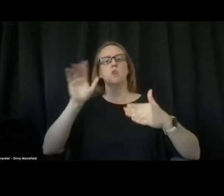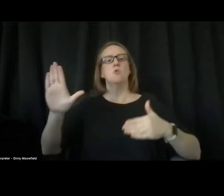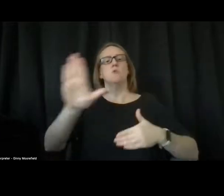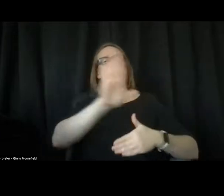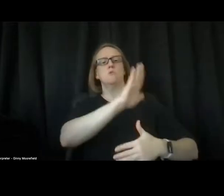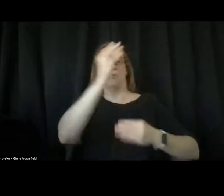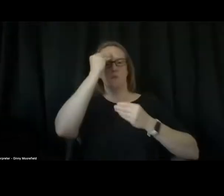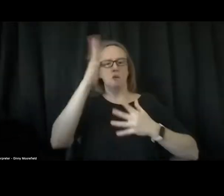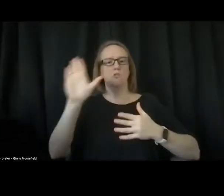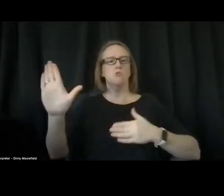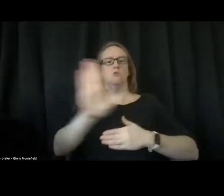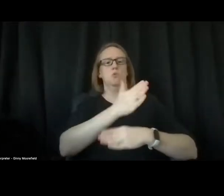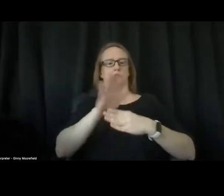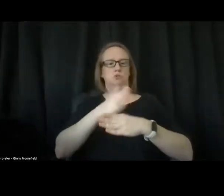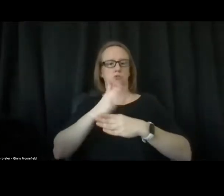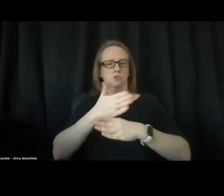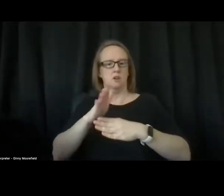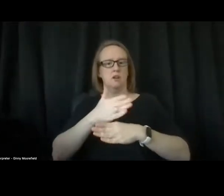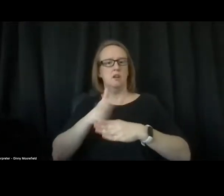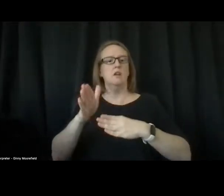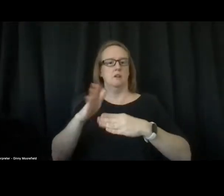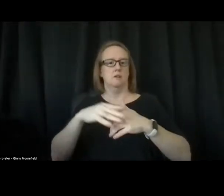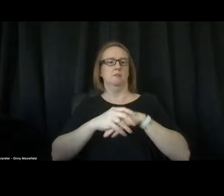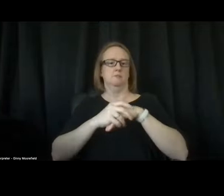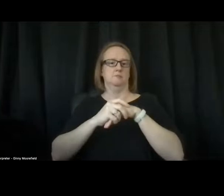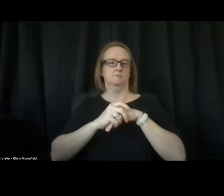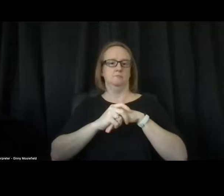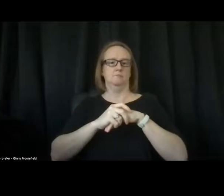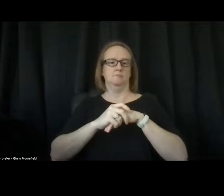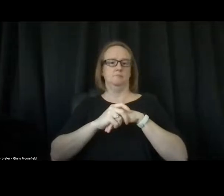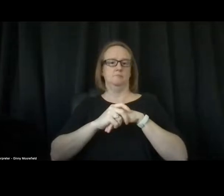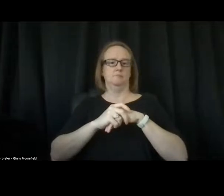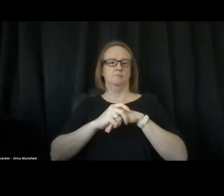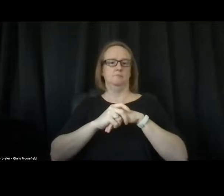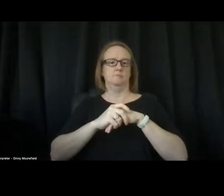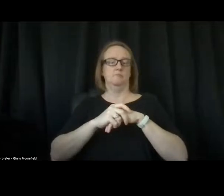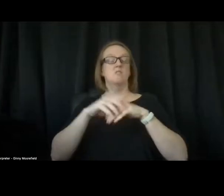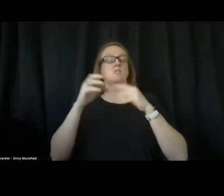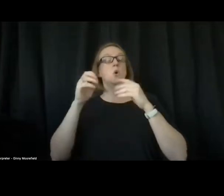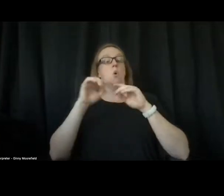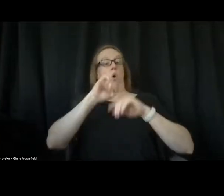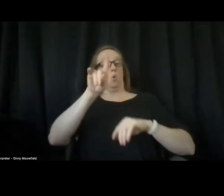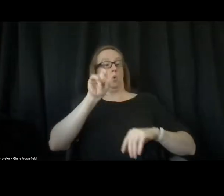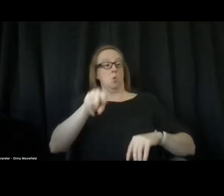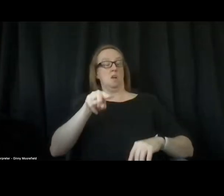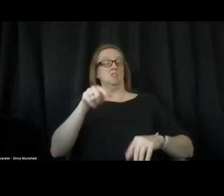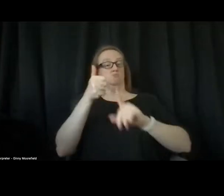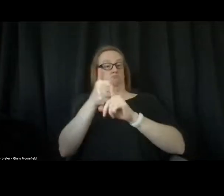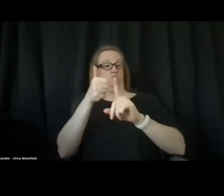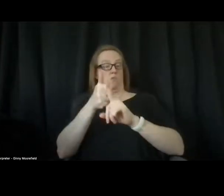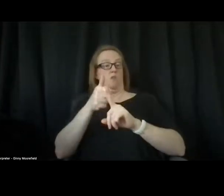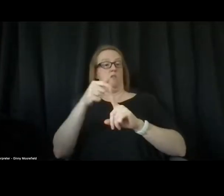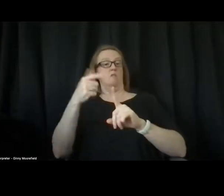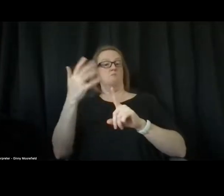y creo que eso es perfecto gracias a todos por sus comentarios la pregunta que aparece en